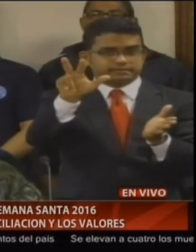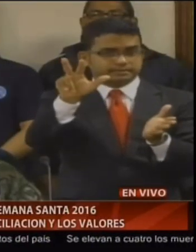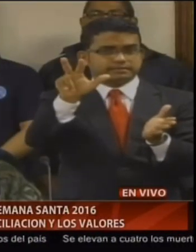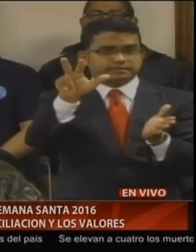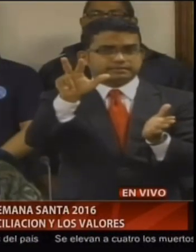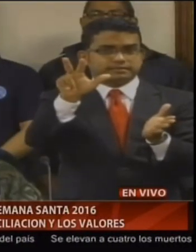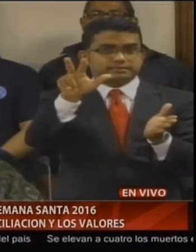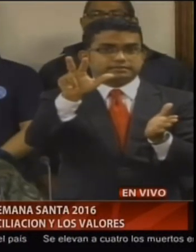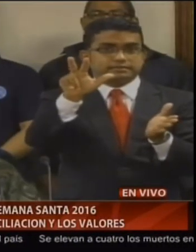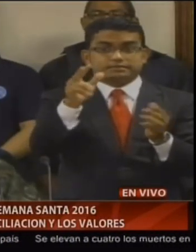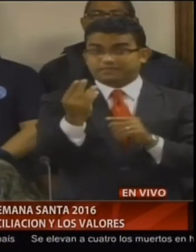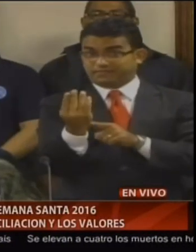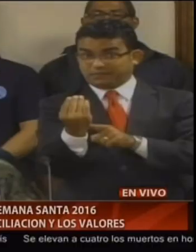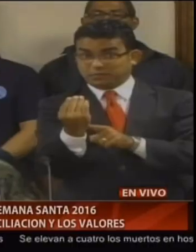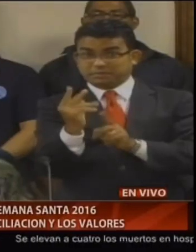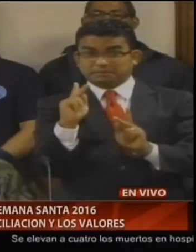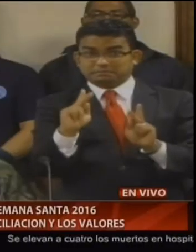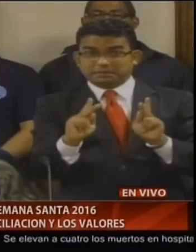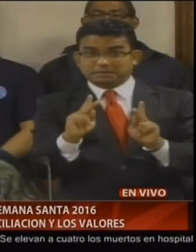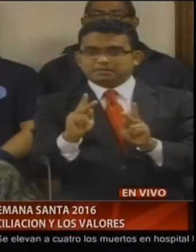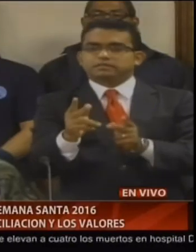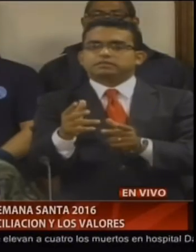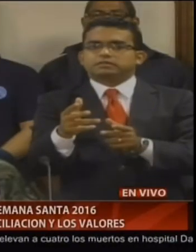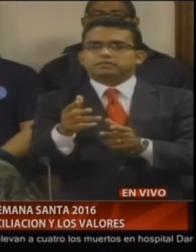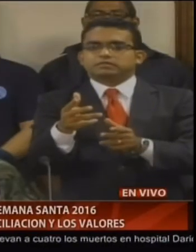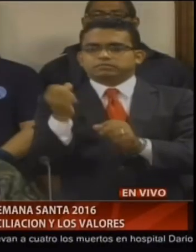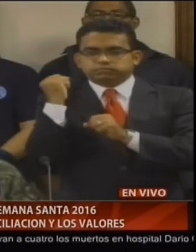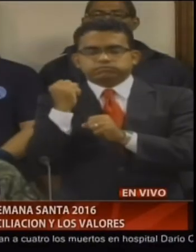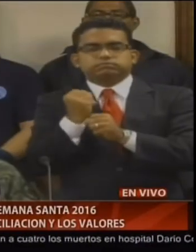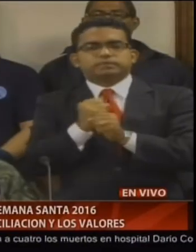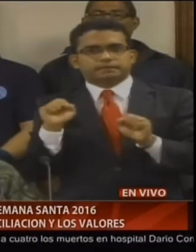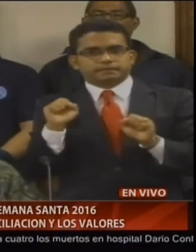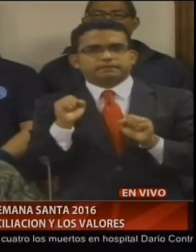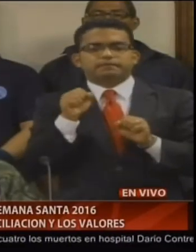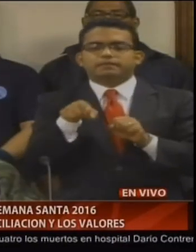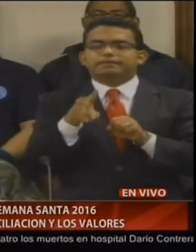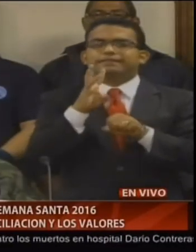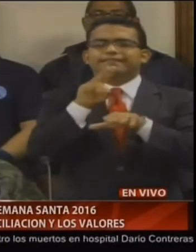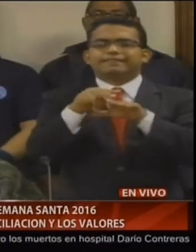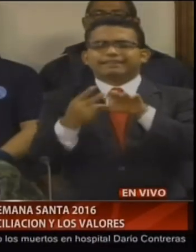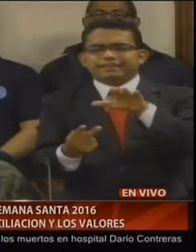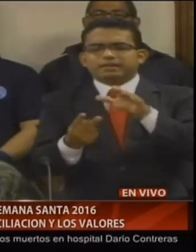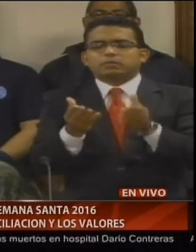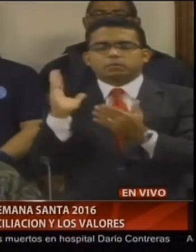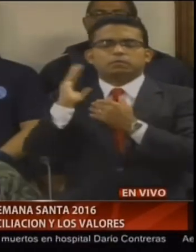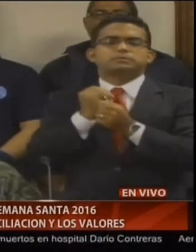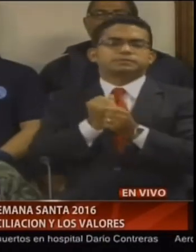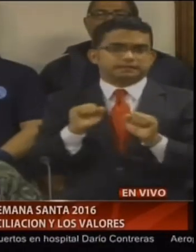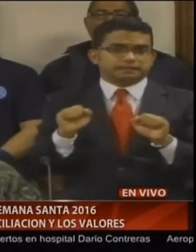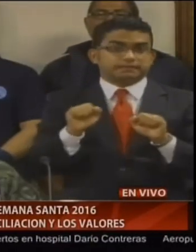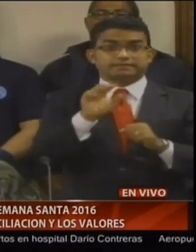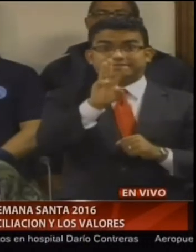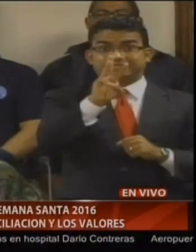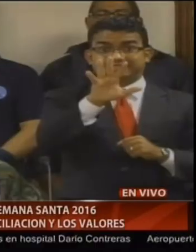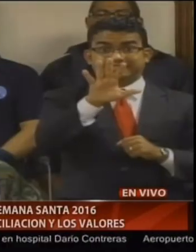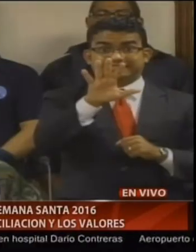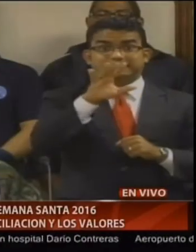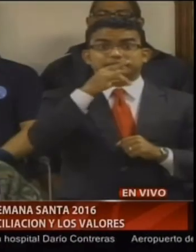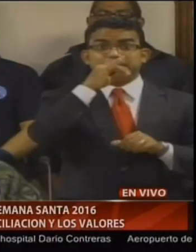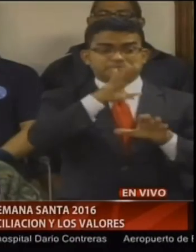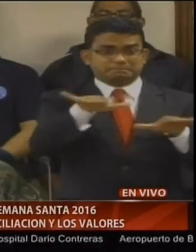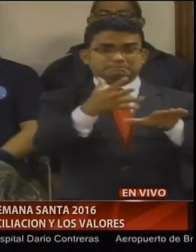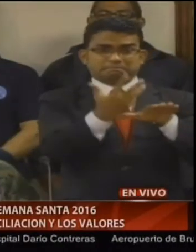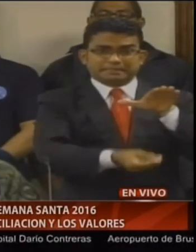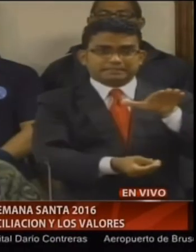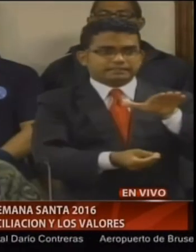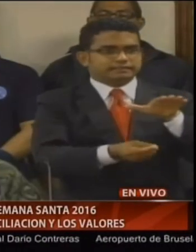1.373, 14 personas rescatadas por presentar signos de ahogamiento y 65 menores extraviados